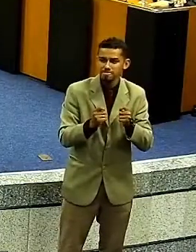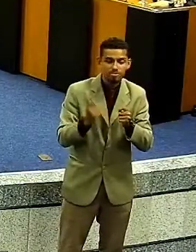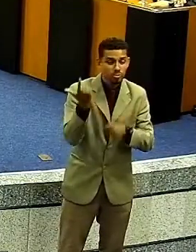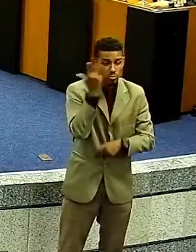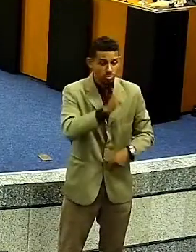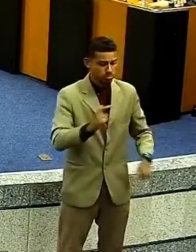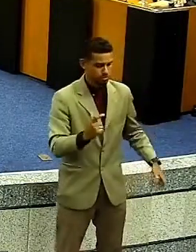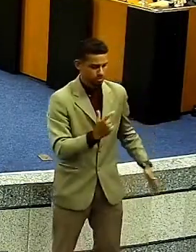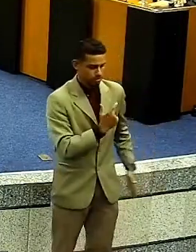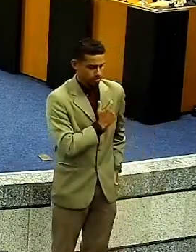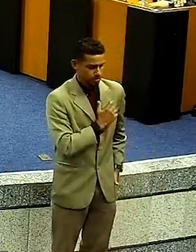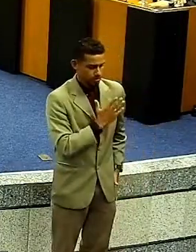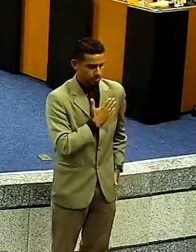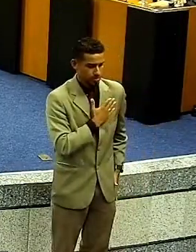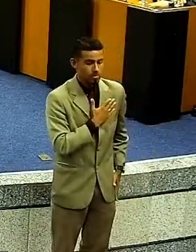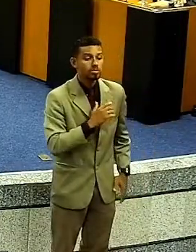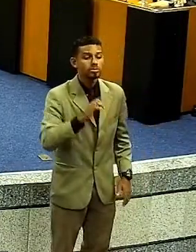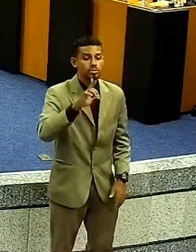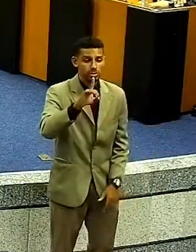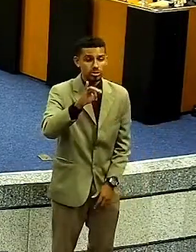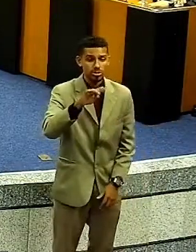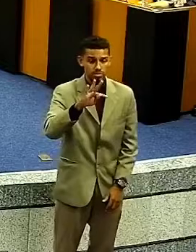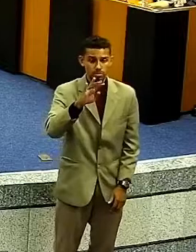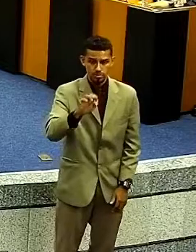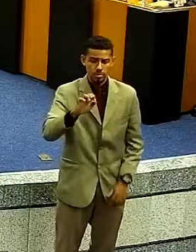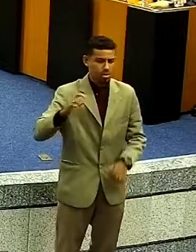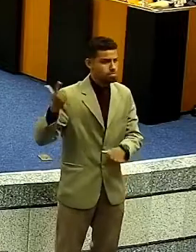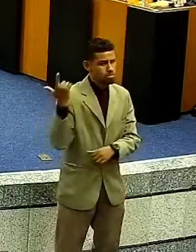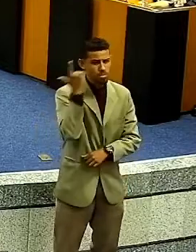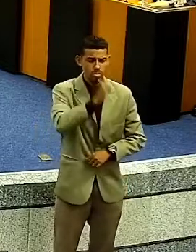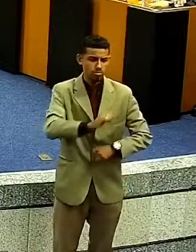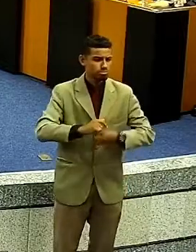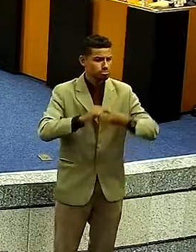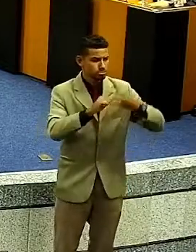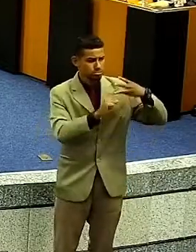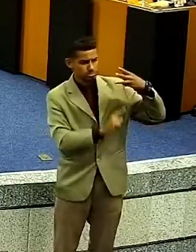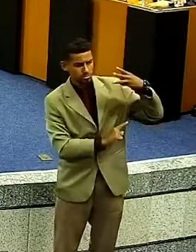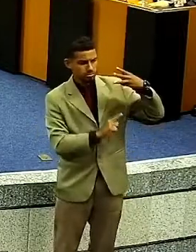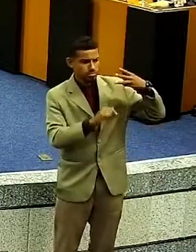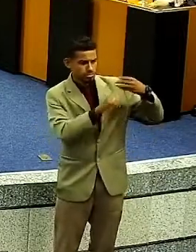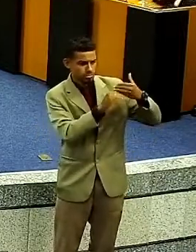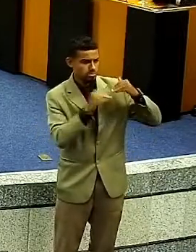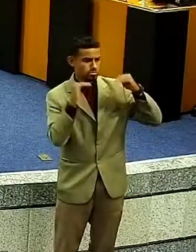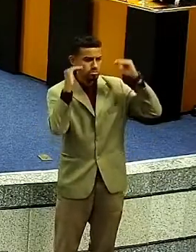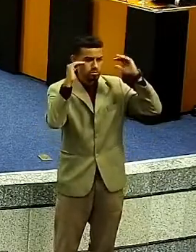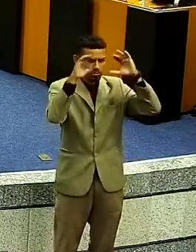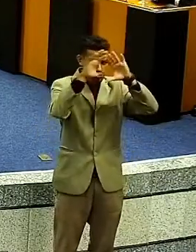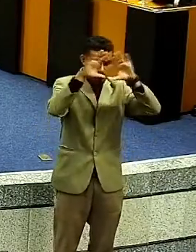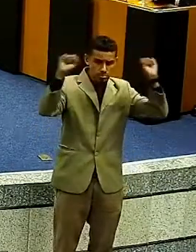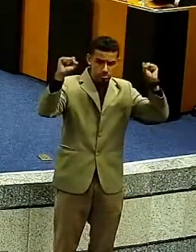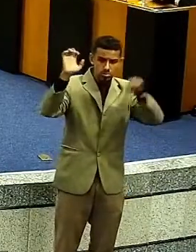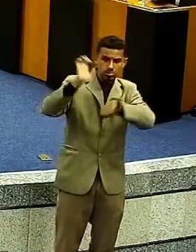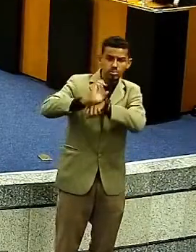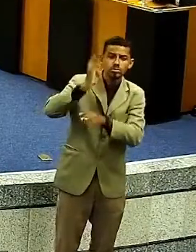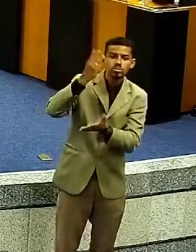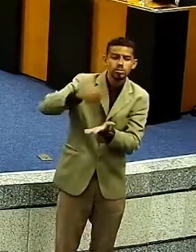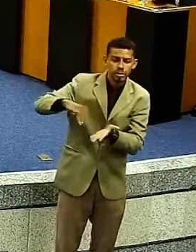diamante a maior conquista de um tribunal do Maranhão fruto de